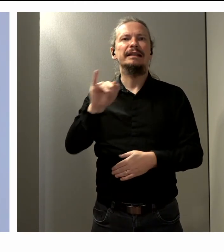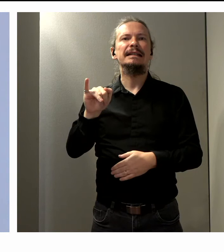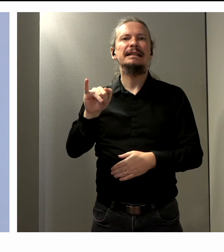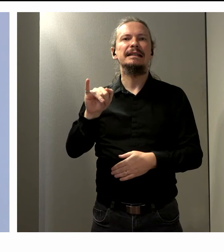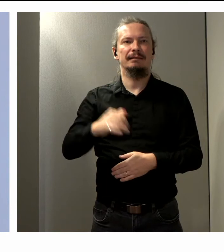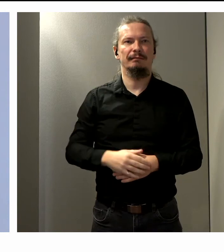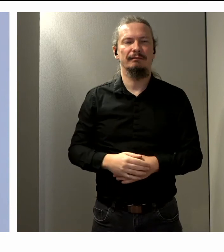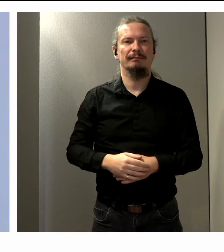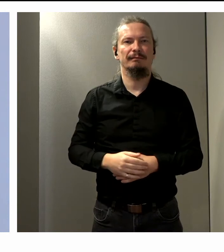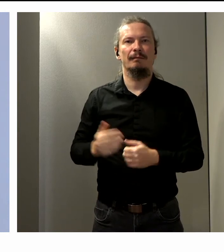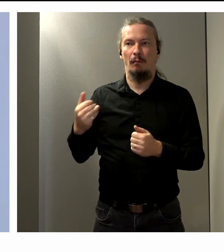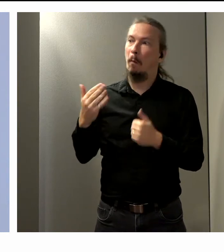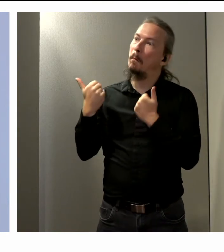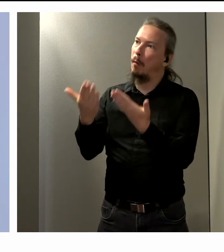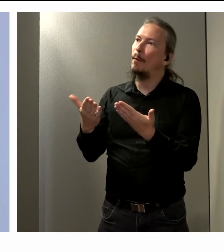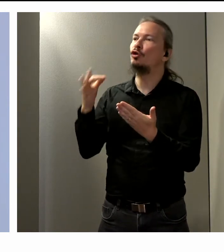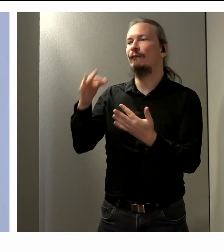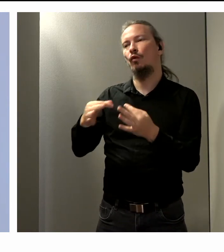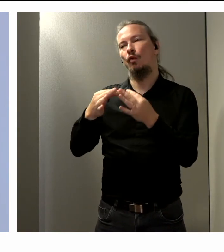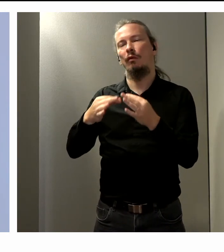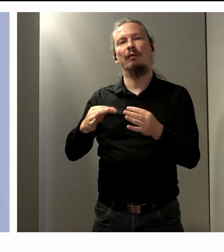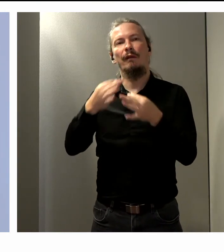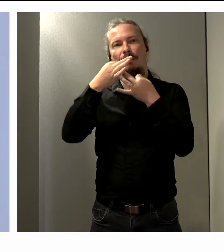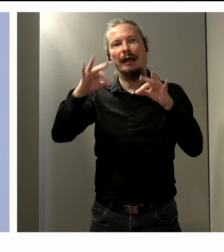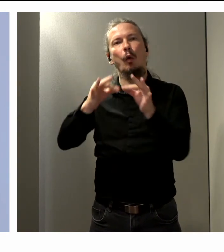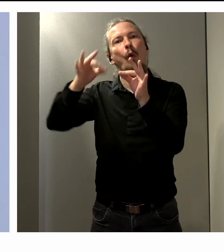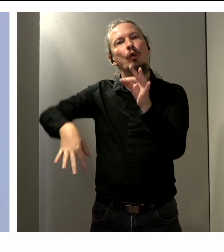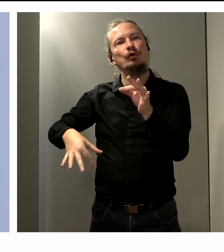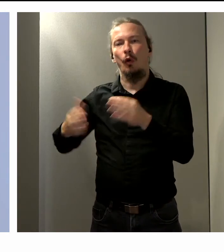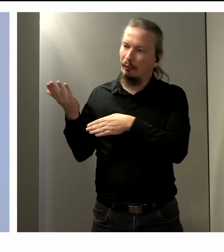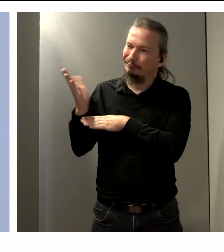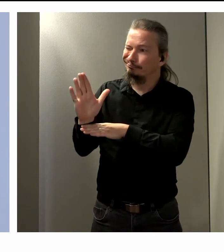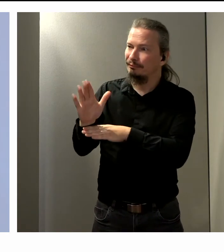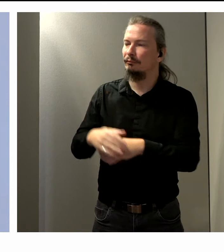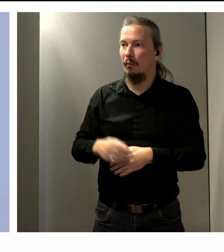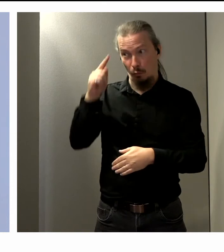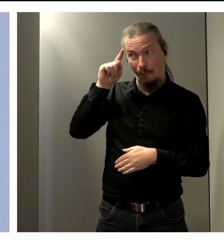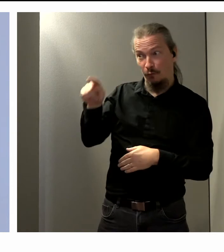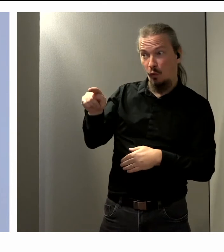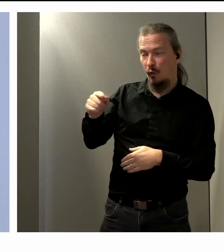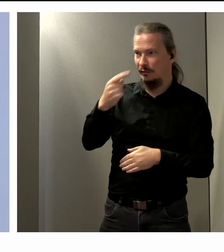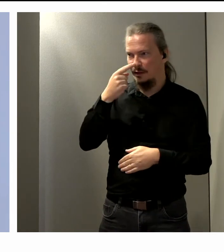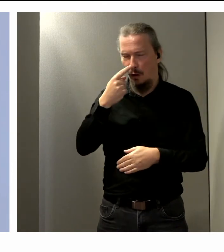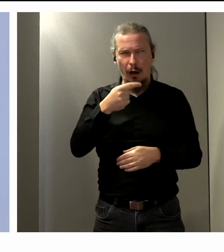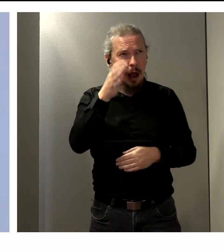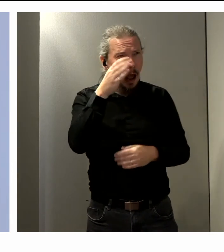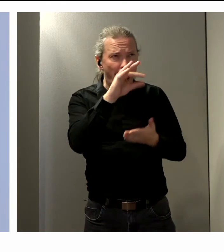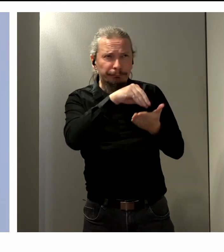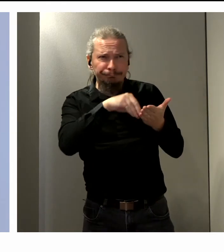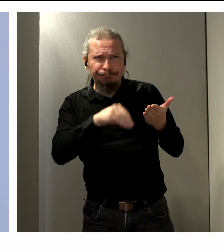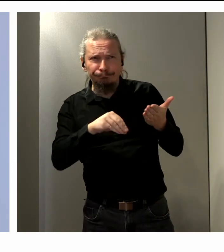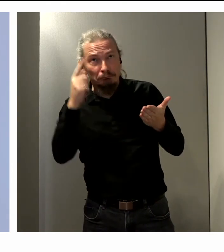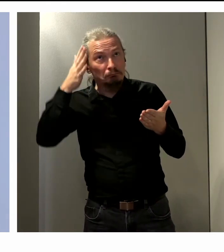avons proposé de clore ce premier temps d'échange. Quels éléments de force, quels enjeux retenez-vous et peut-être